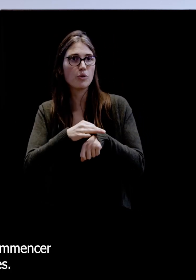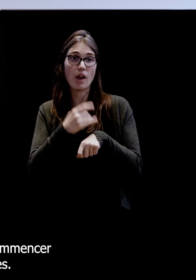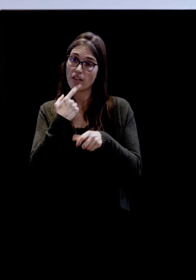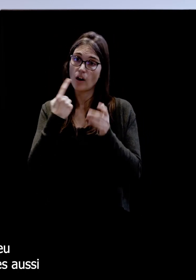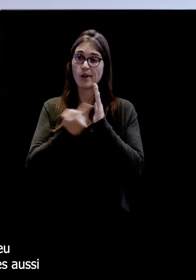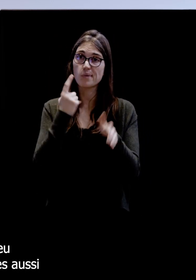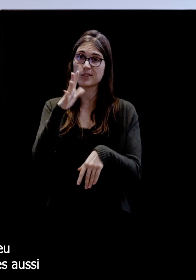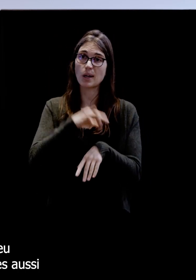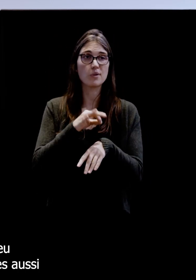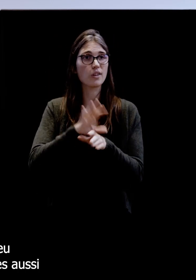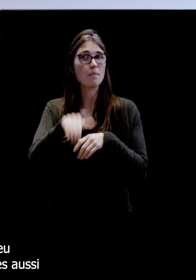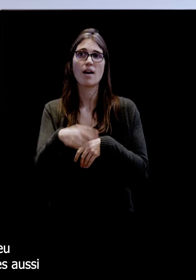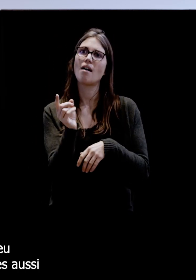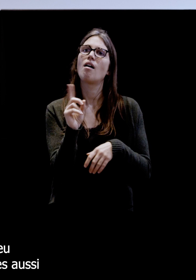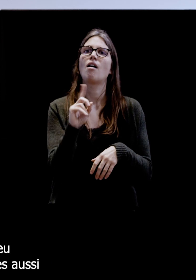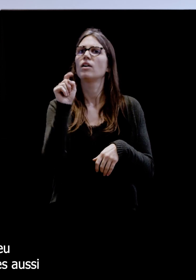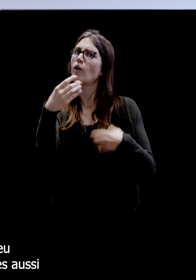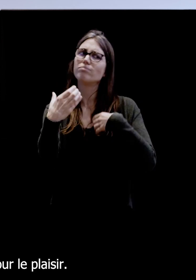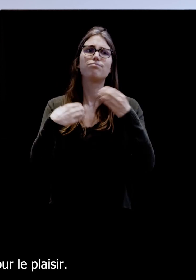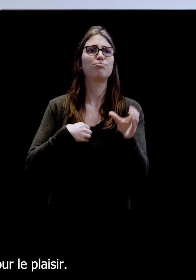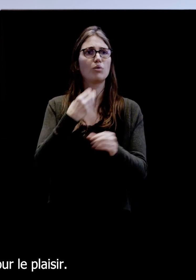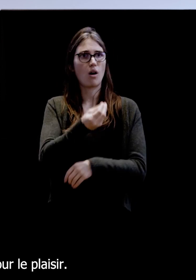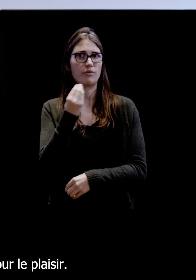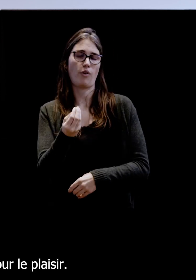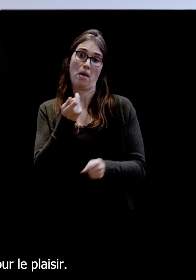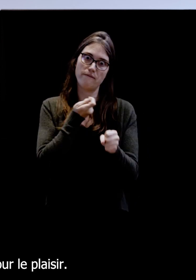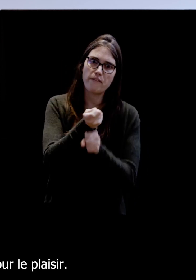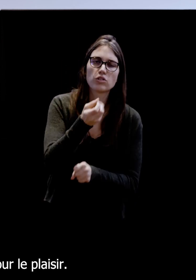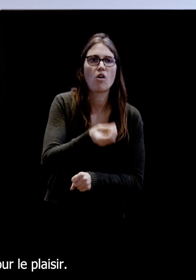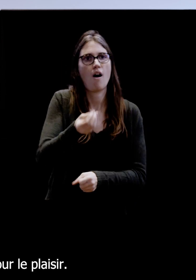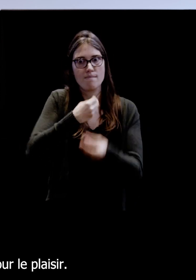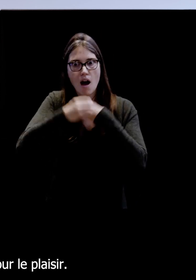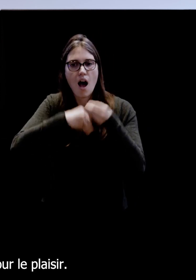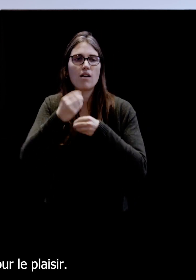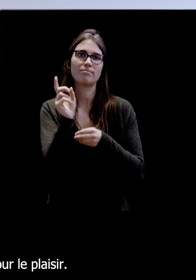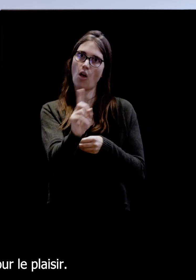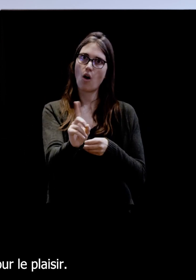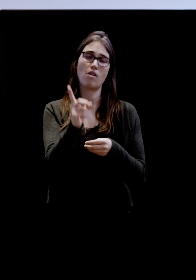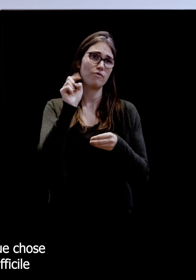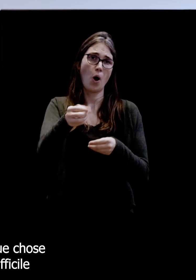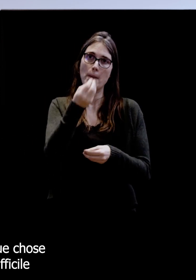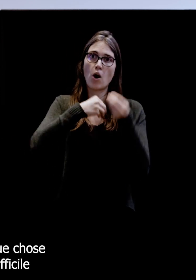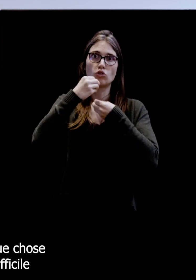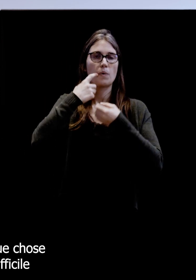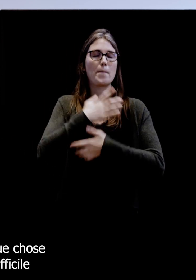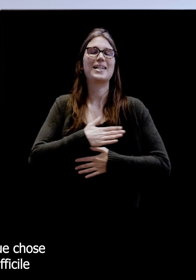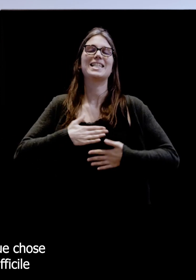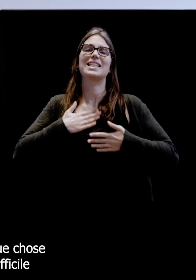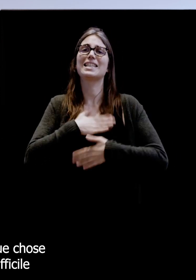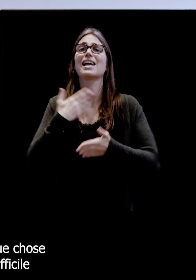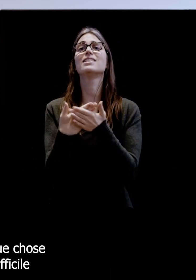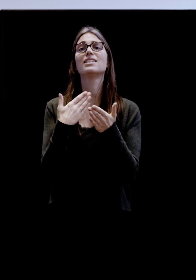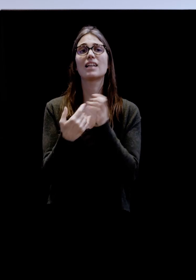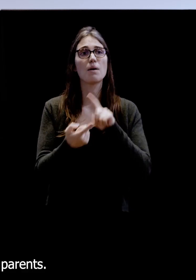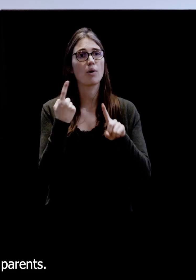5 minutes après. Hein. Donc il faut un peu se mettre à leur place aussi et ne pas forcer. Manger pour le plaisir. Et ça, c'est aussi quelque chose qui est